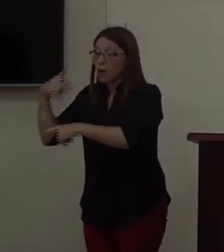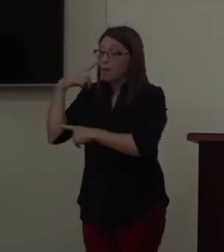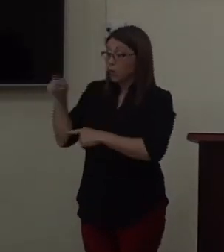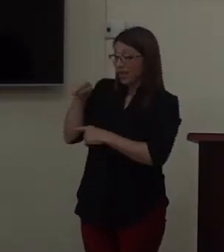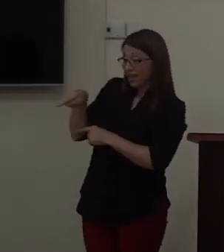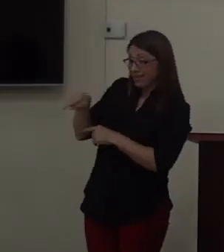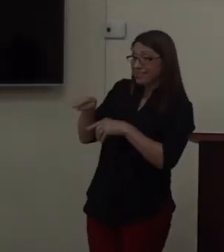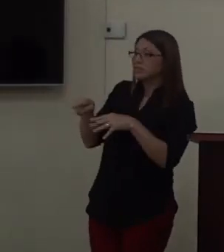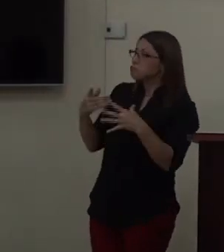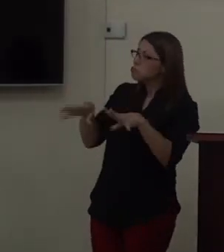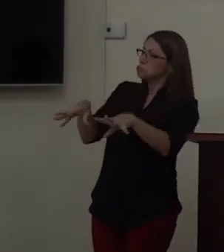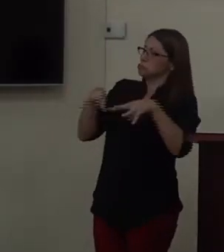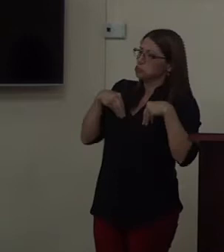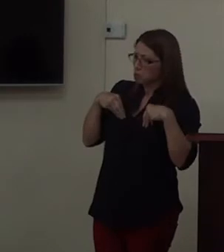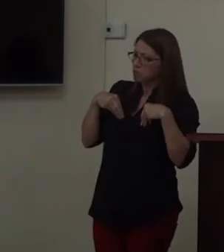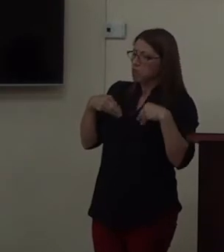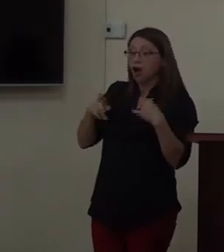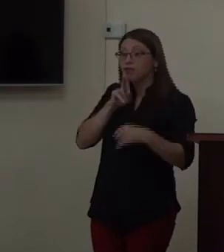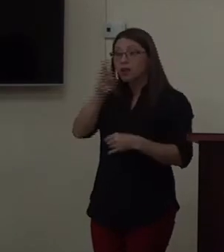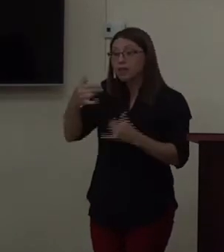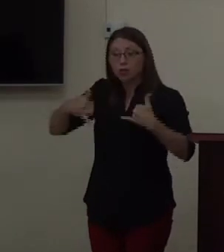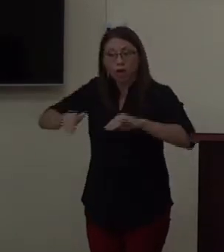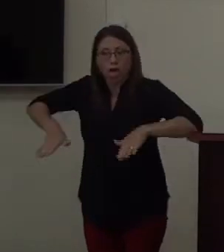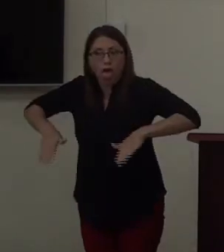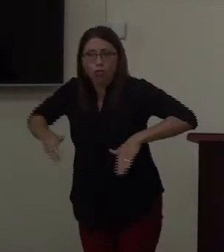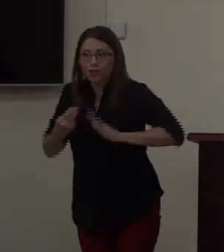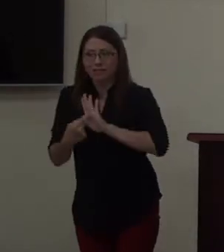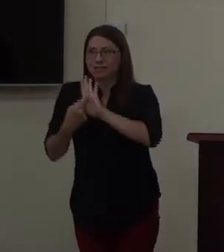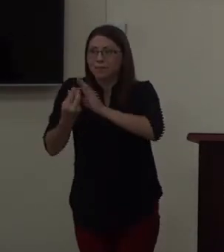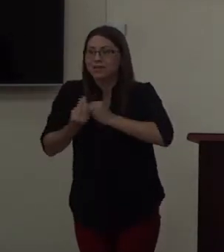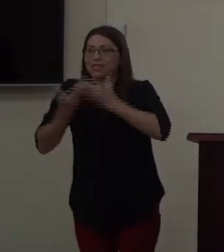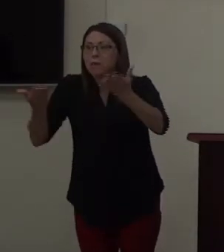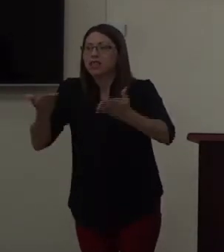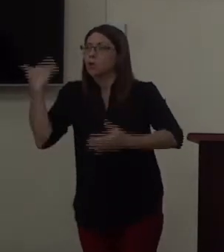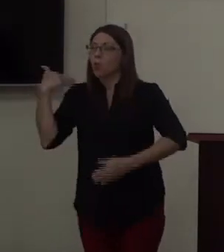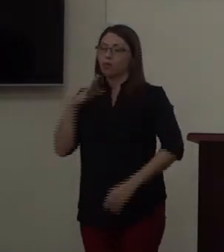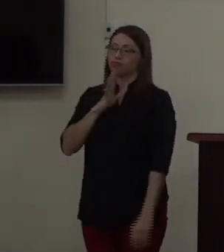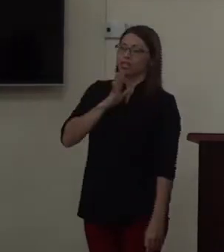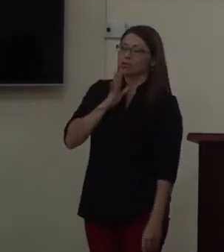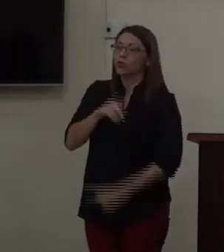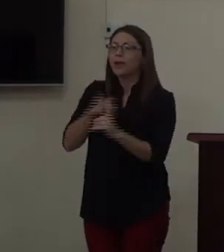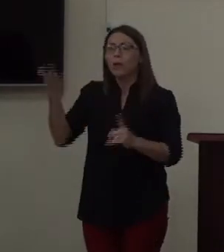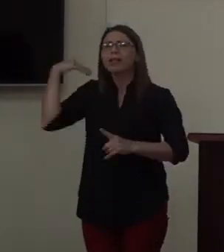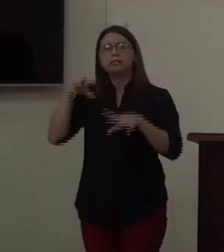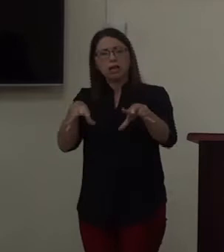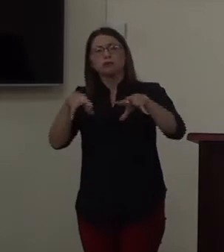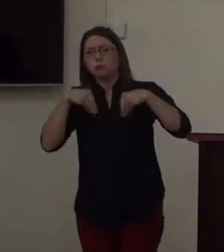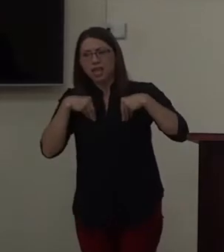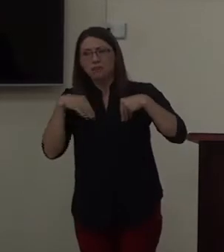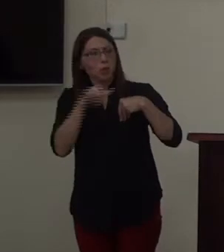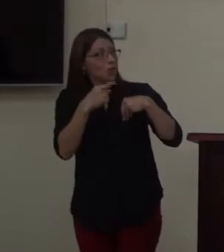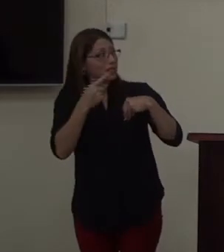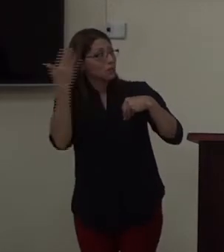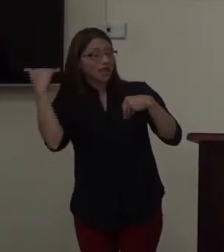asumía, ¿verdad? Aunque no estaba tampoco explícitamente en el discurso, pero se asumía que lo que decíamos la vez pasada, a